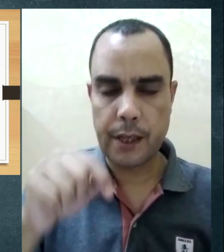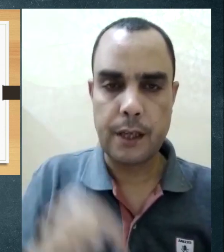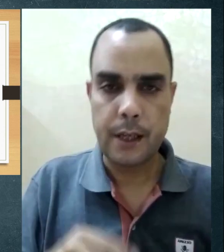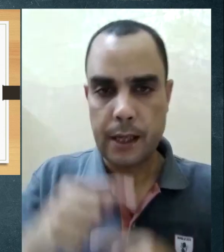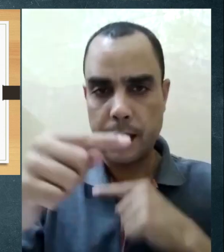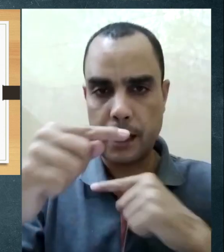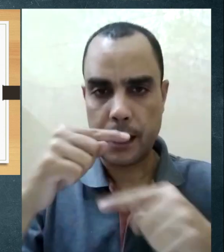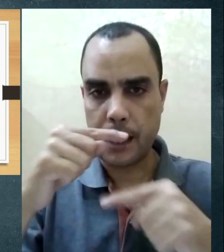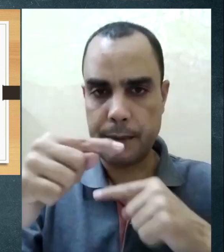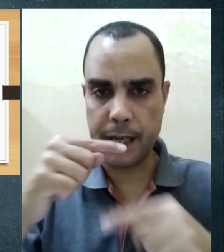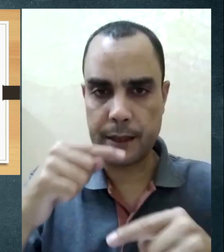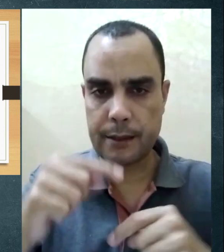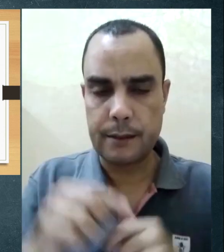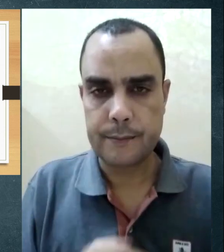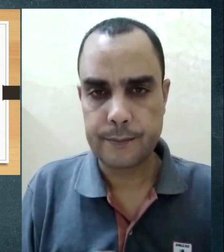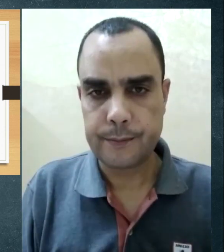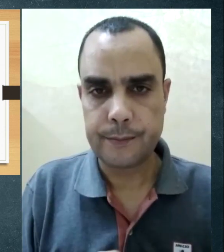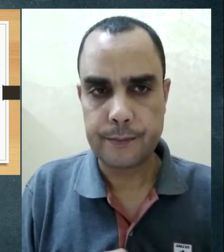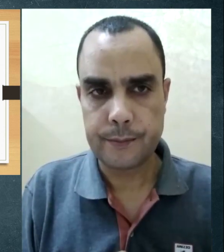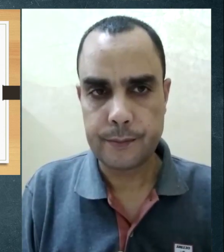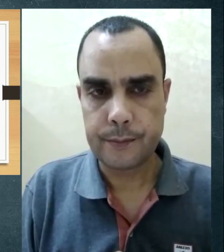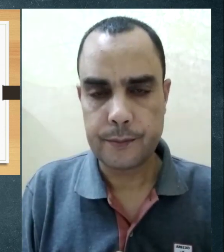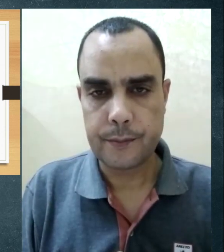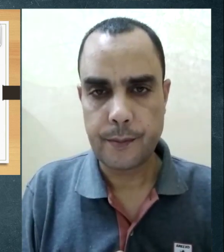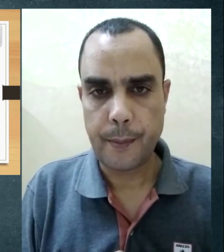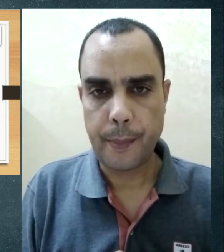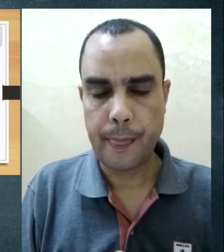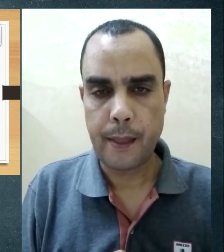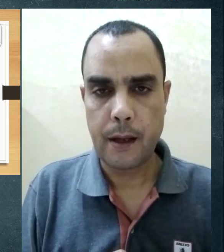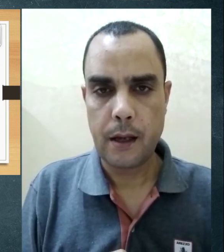في الأبيات؟